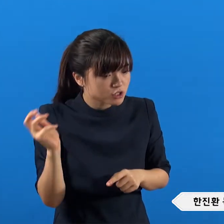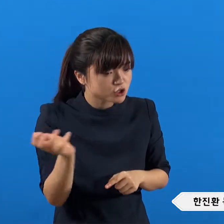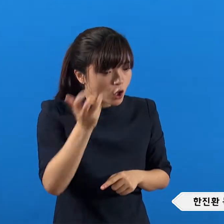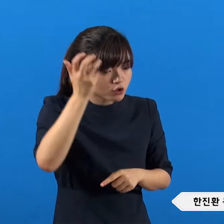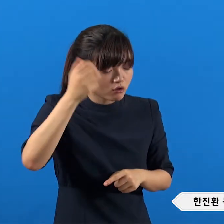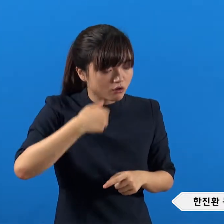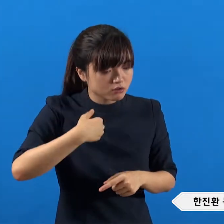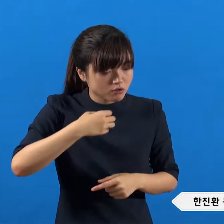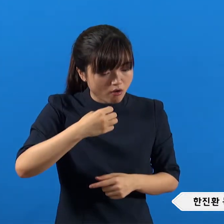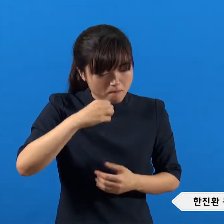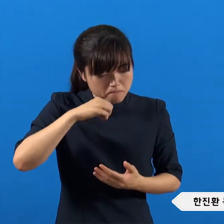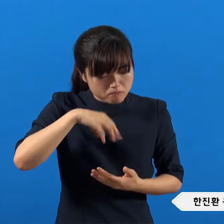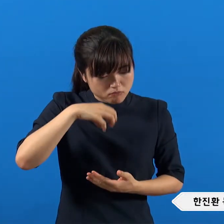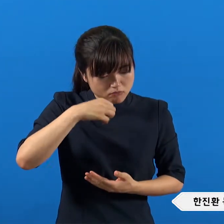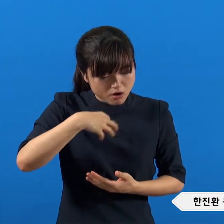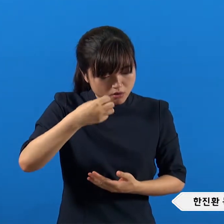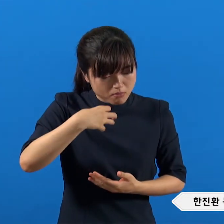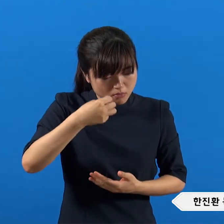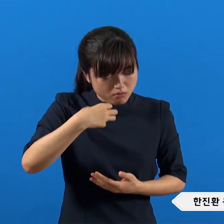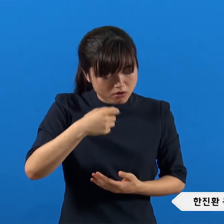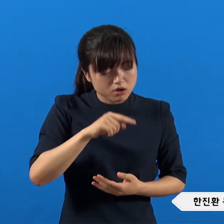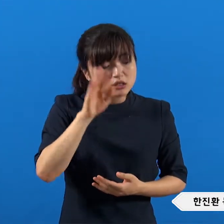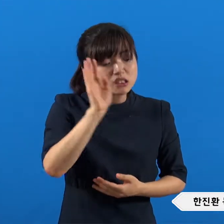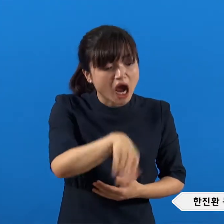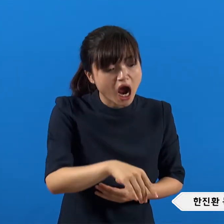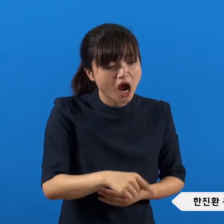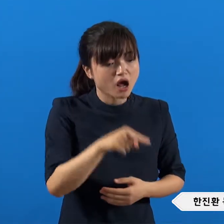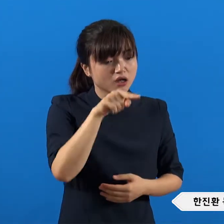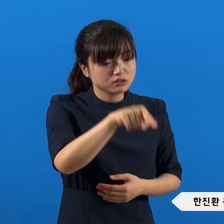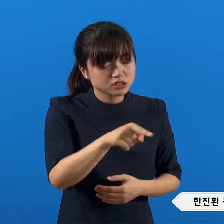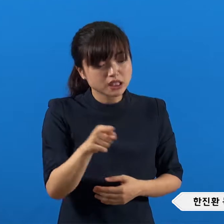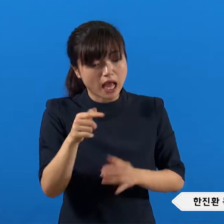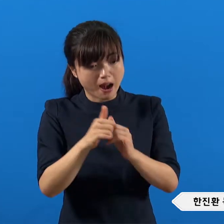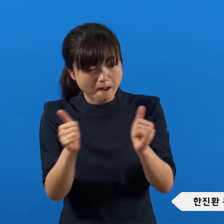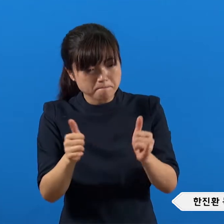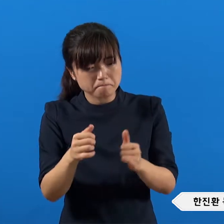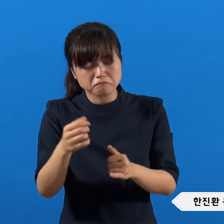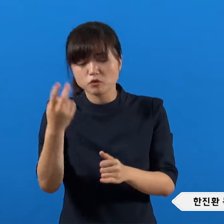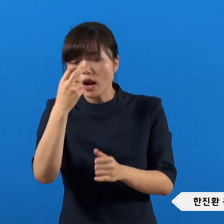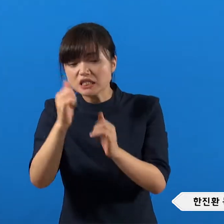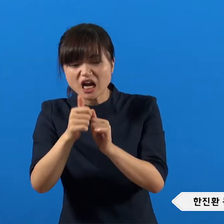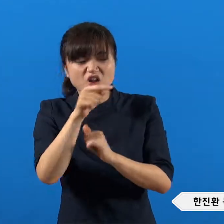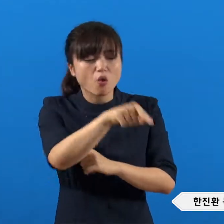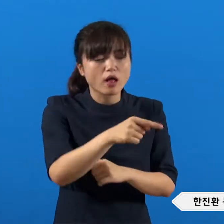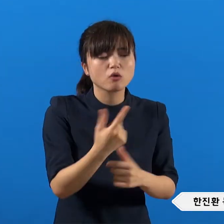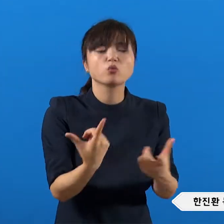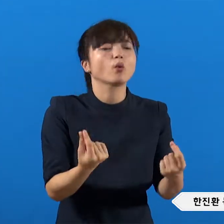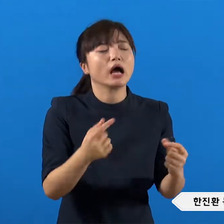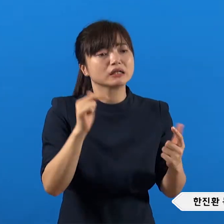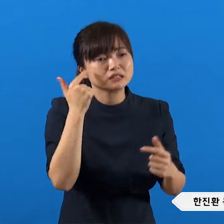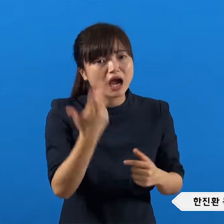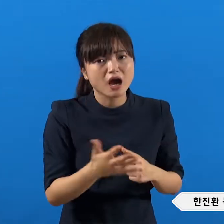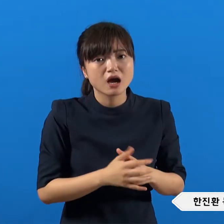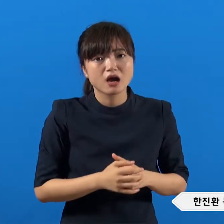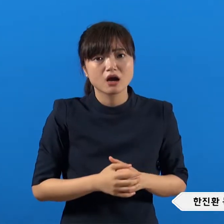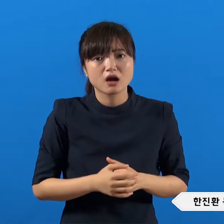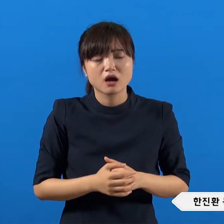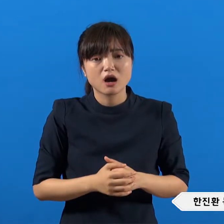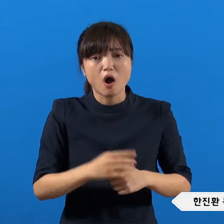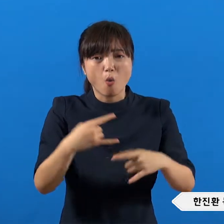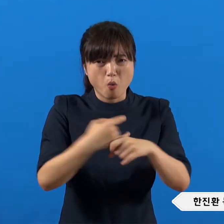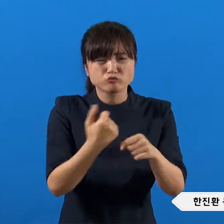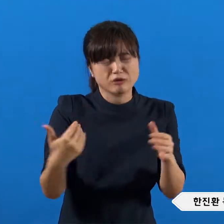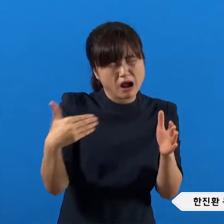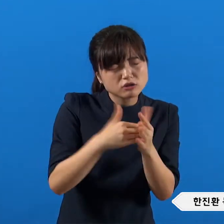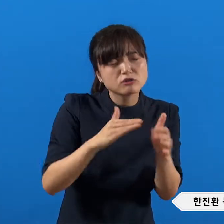음성이 들려왔습니다. 그러면 저 사람이나 너나 다를 바가 뭐가 있느냐? 우리 주님은